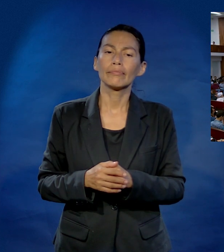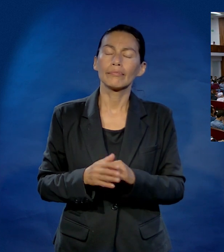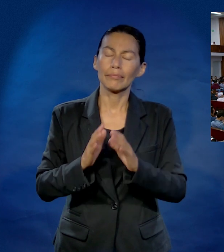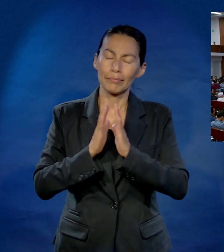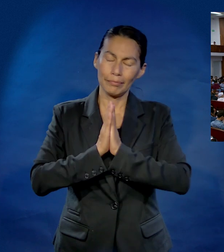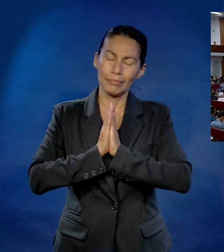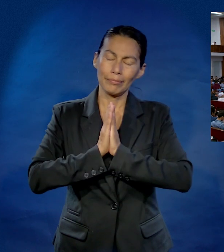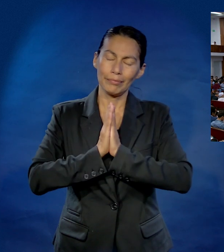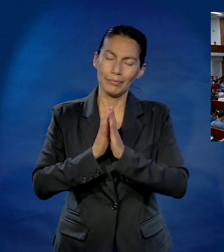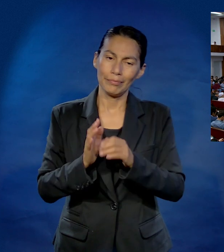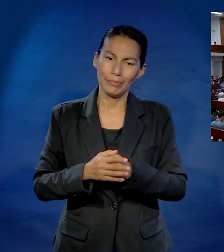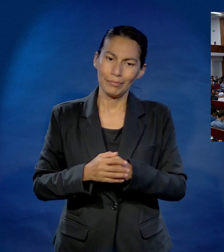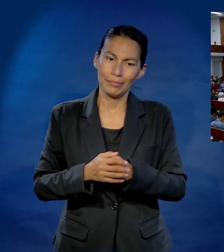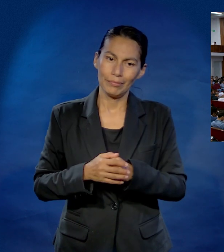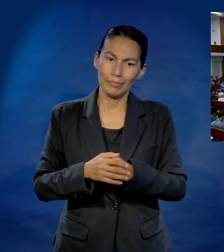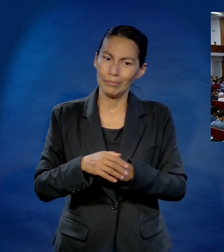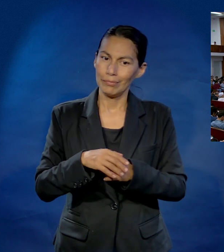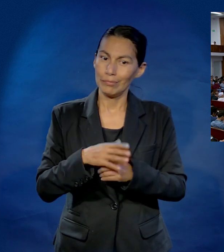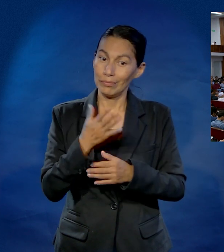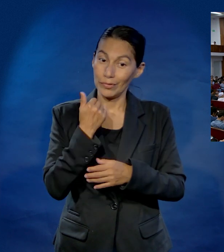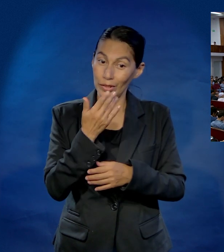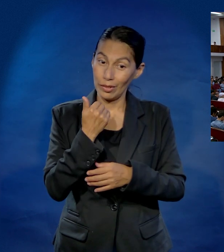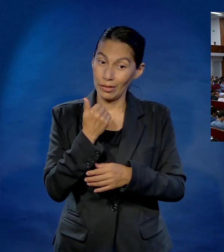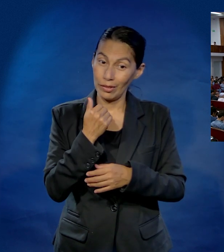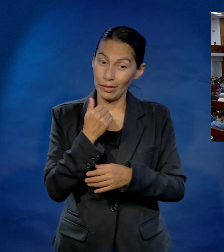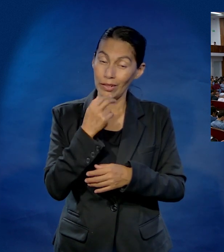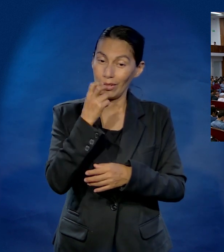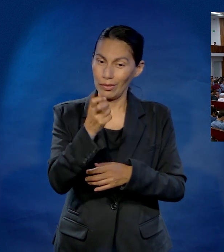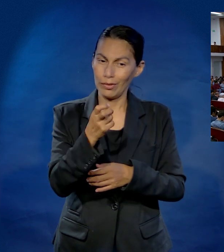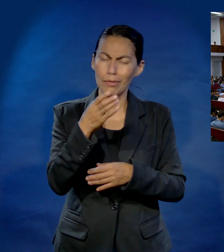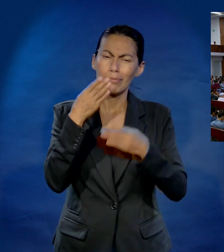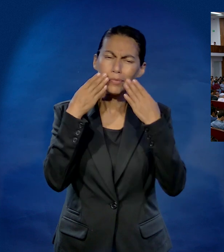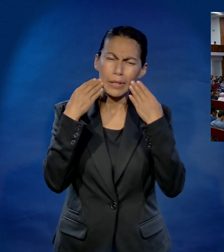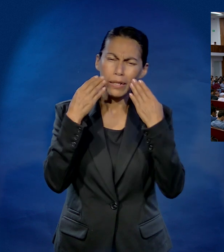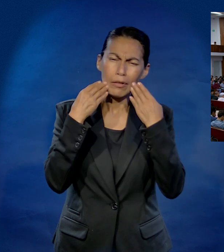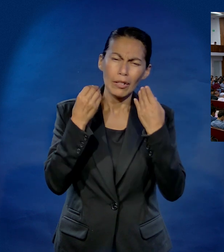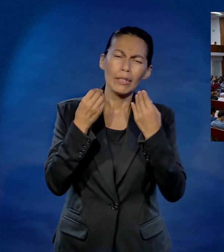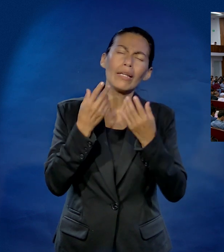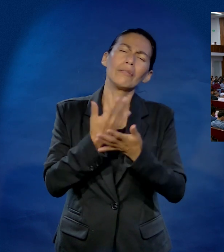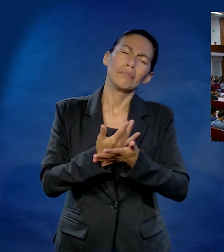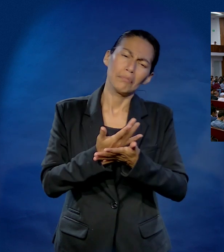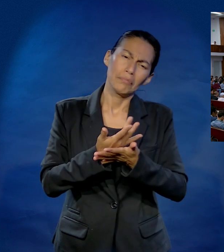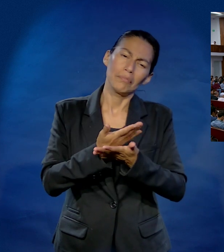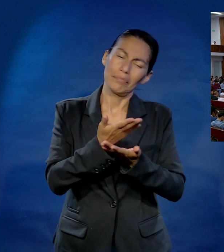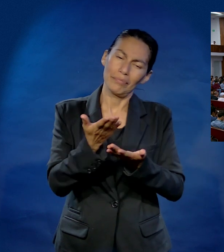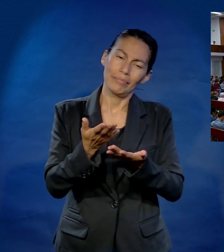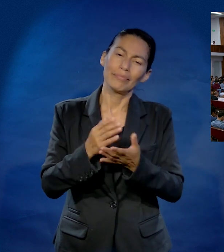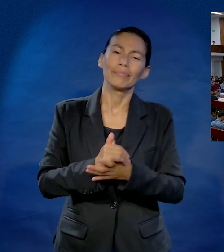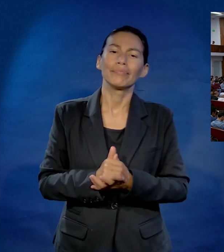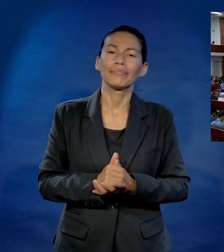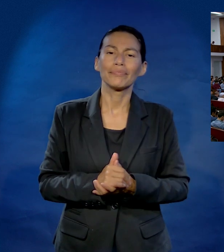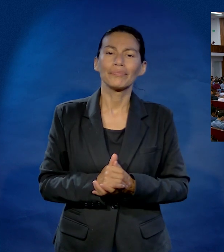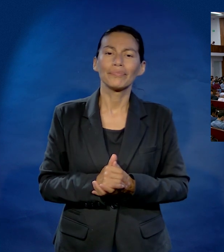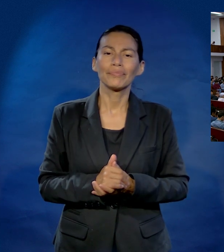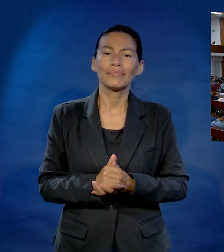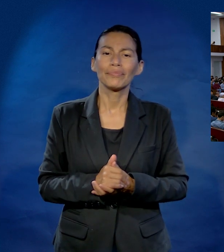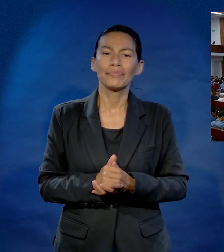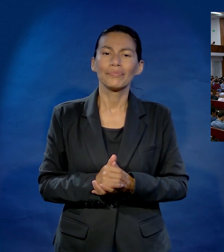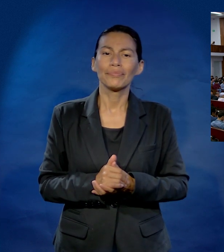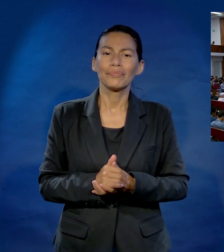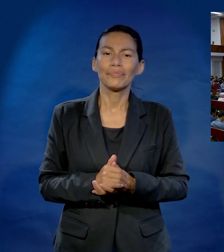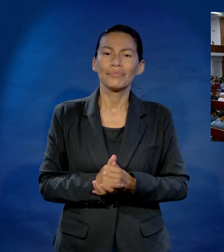Mateo capítulo 13, verso 31. Si lo tiene, por favor, diga amén. Muy